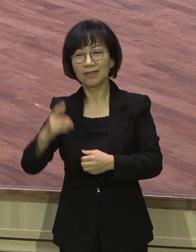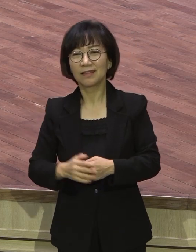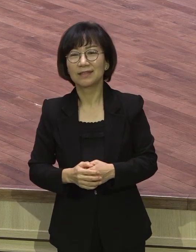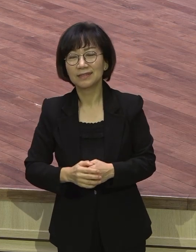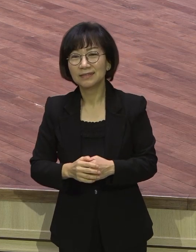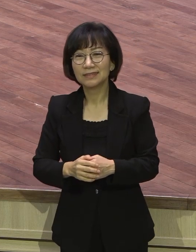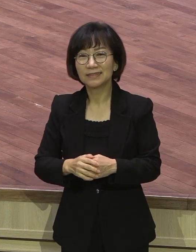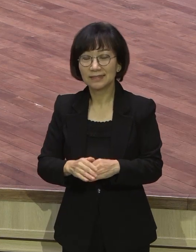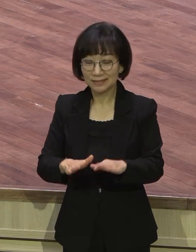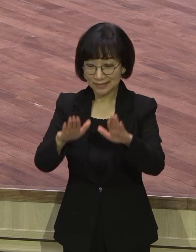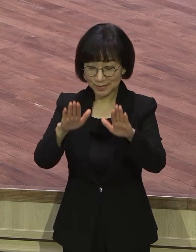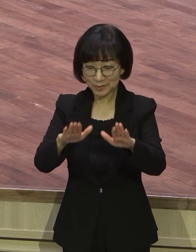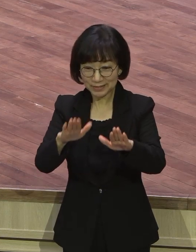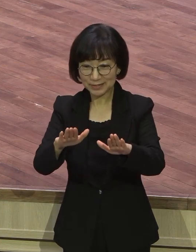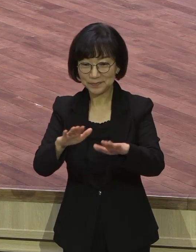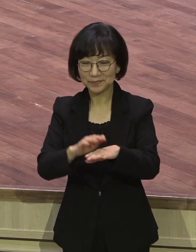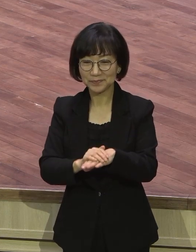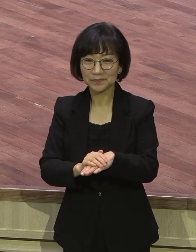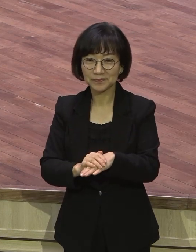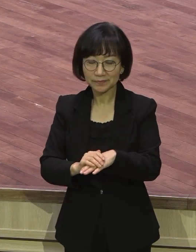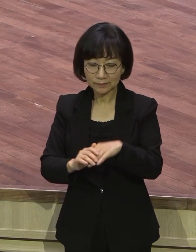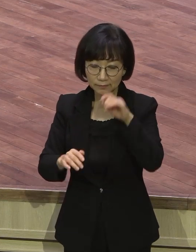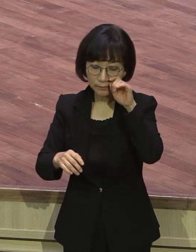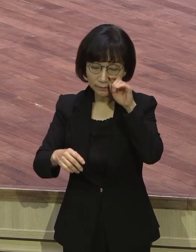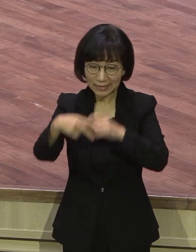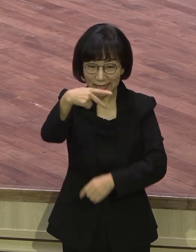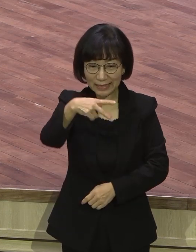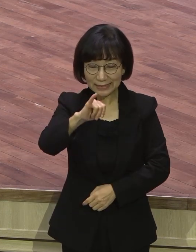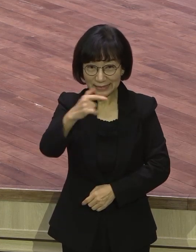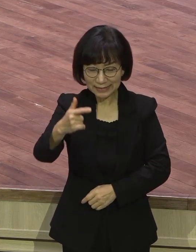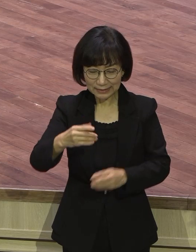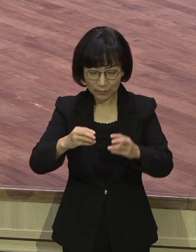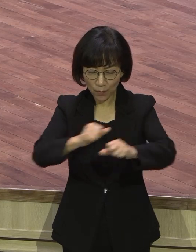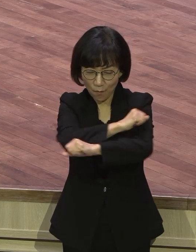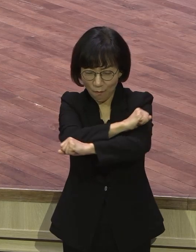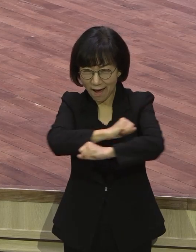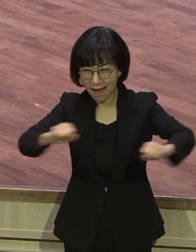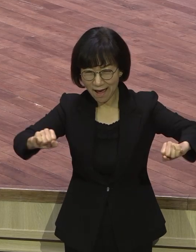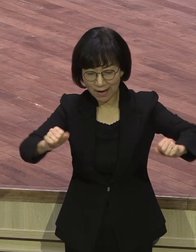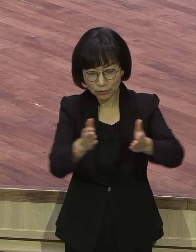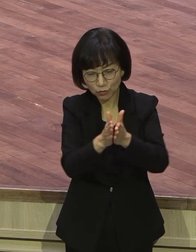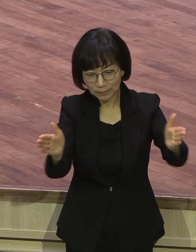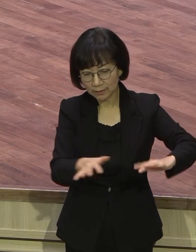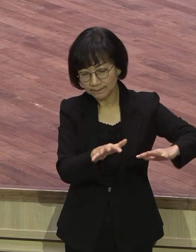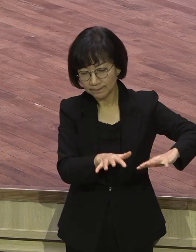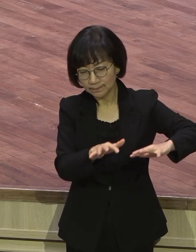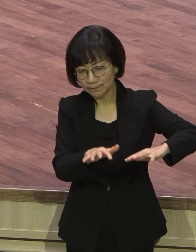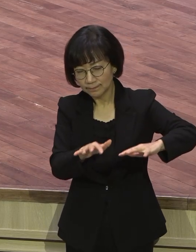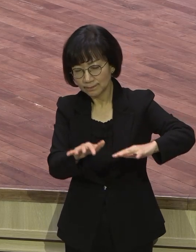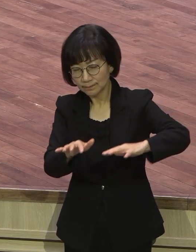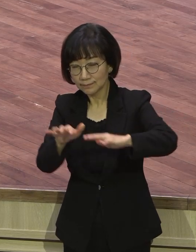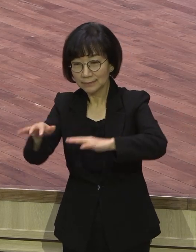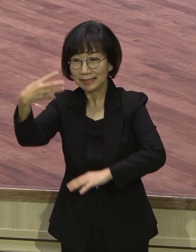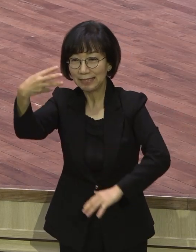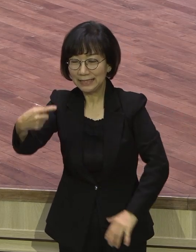이 시점은 이스라엘 백성들이 신광야를 떠날 로비덤에 장막을 쳤을 때